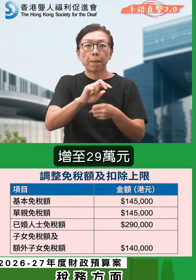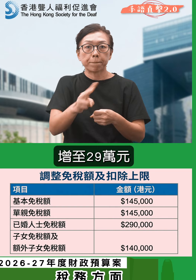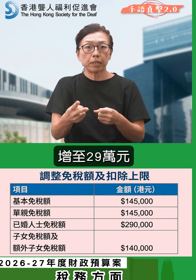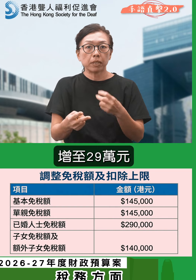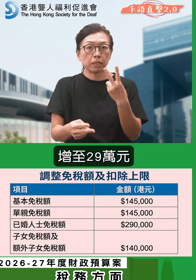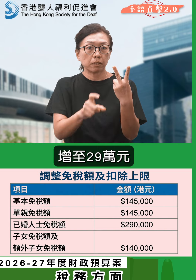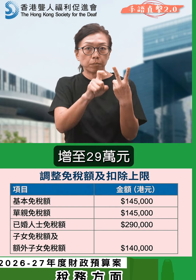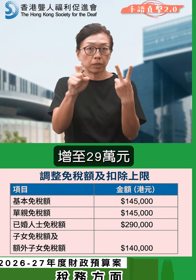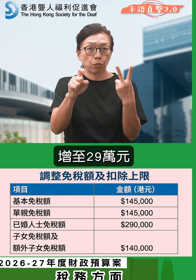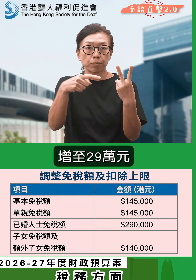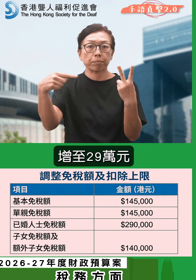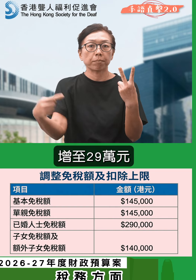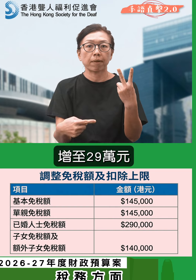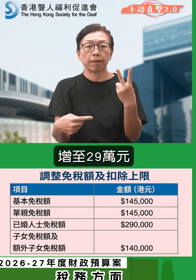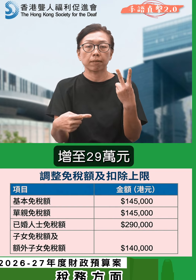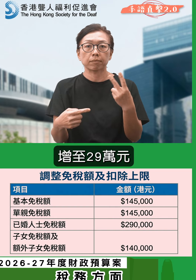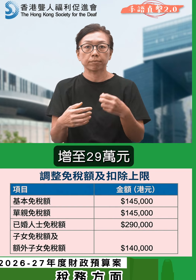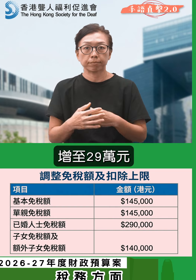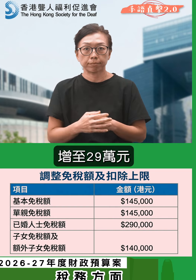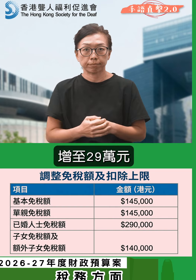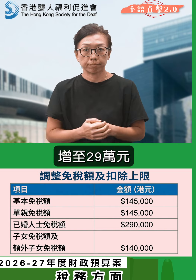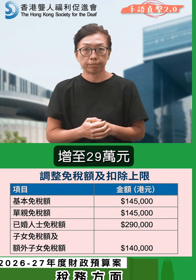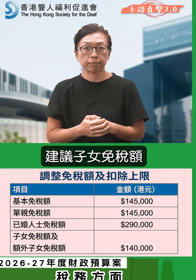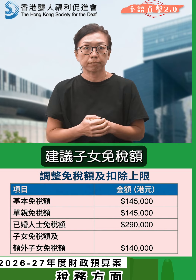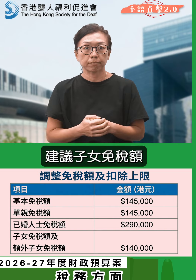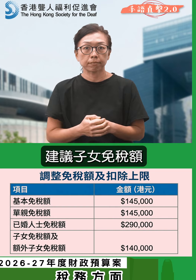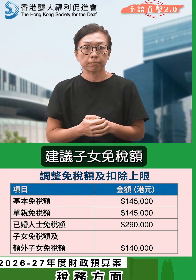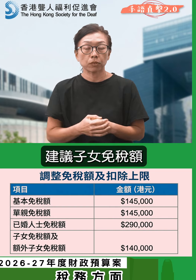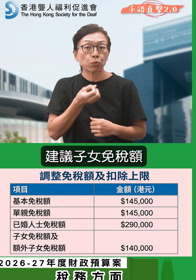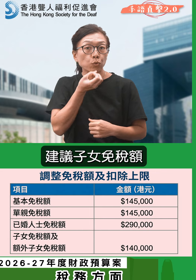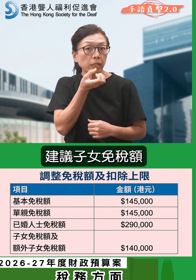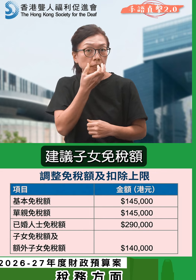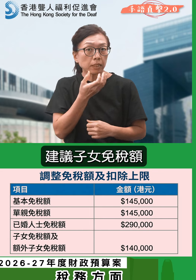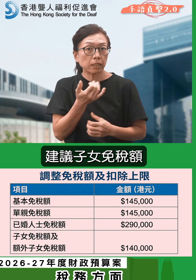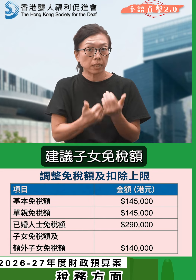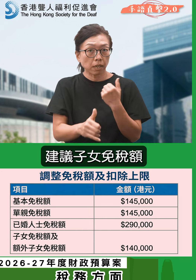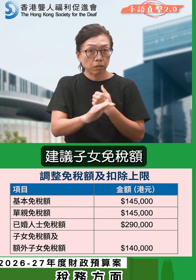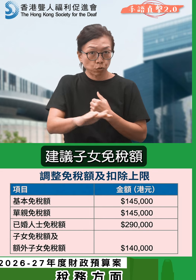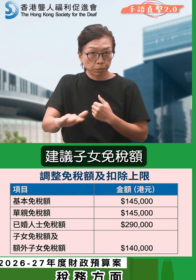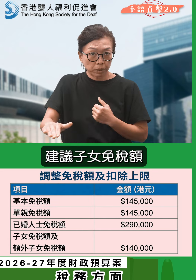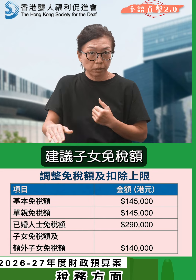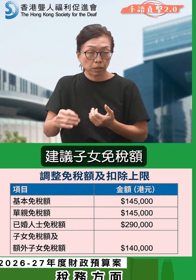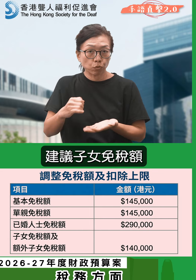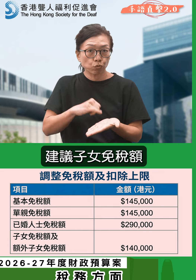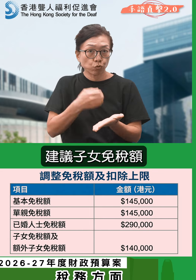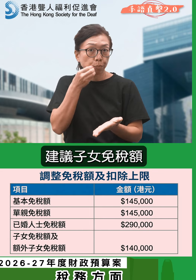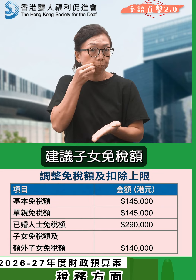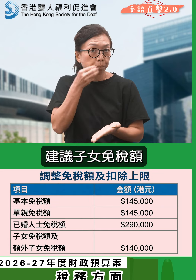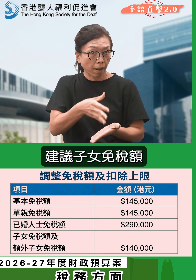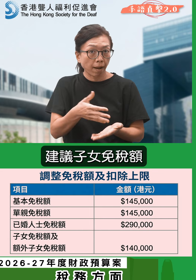增至29萬元。建議子女免稅額